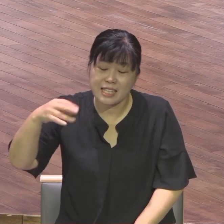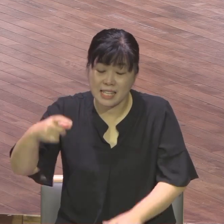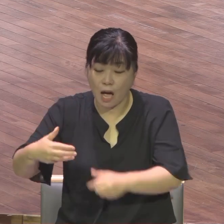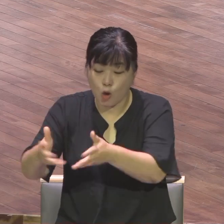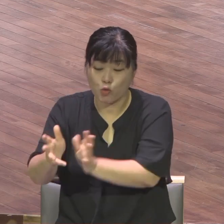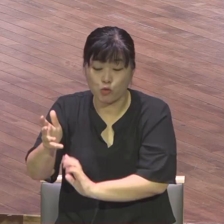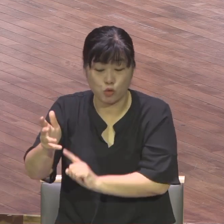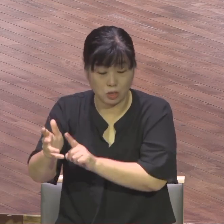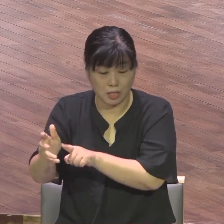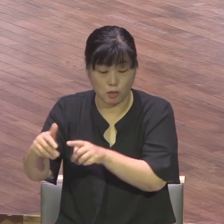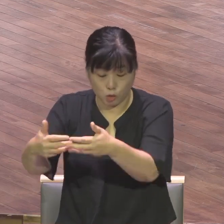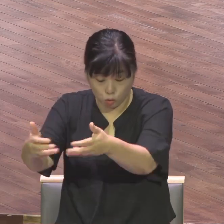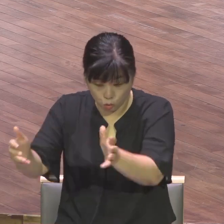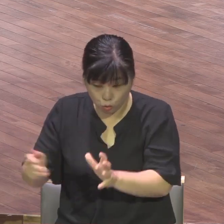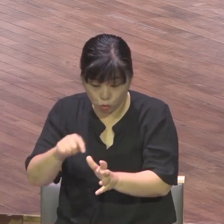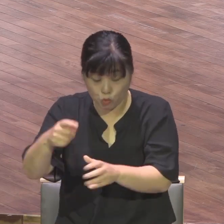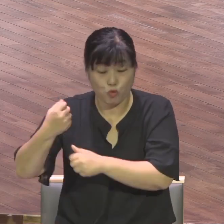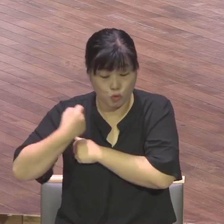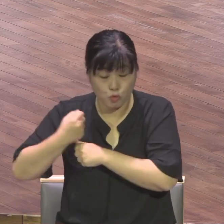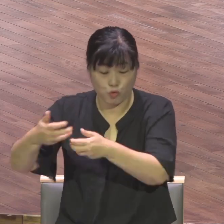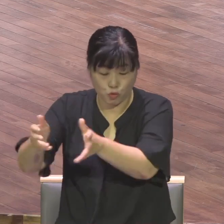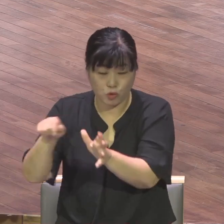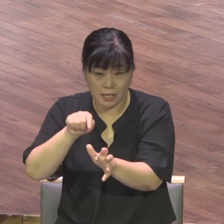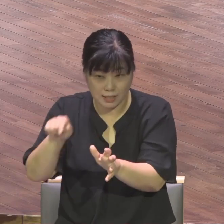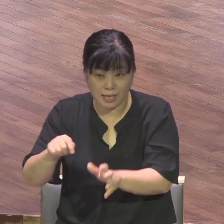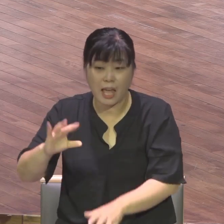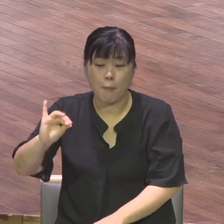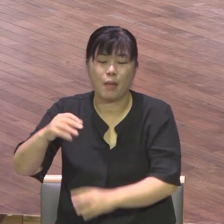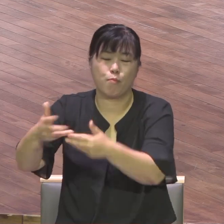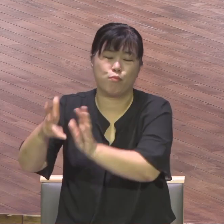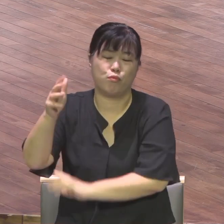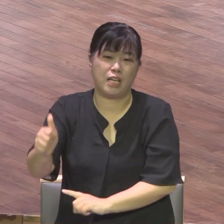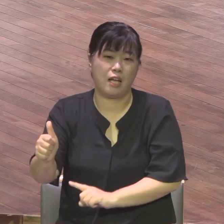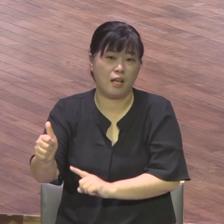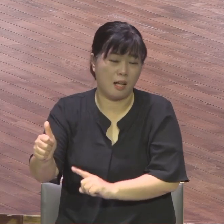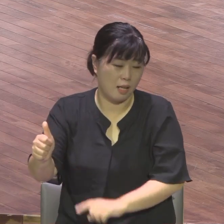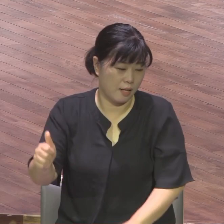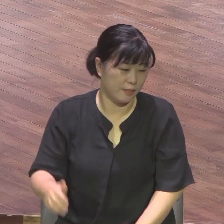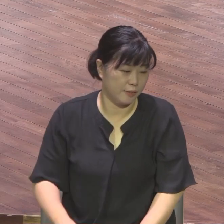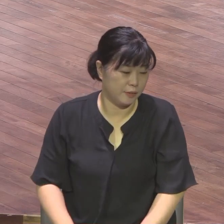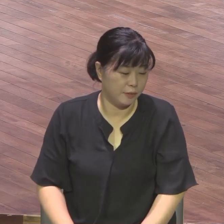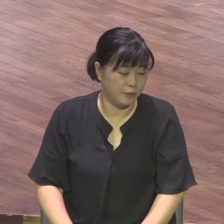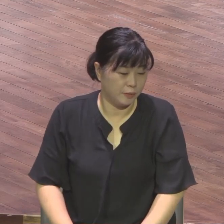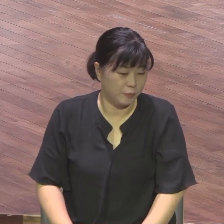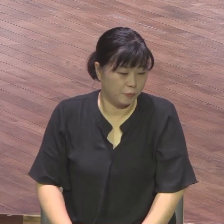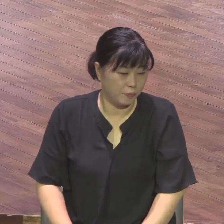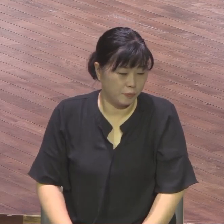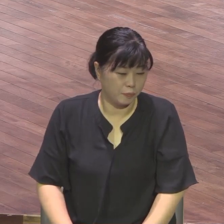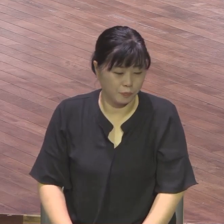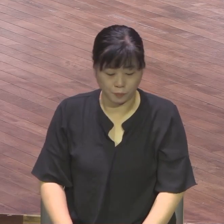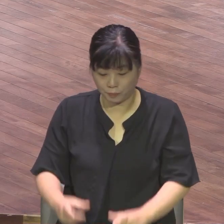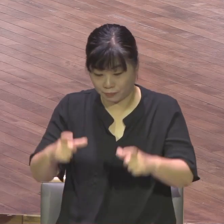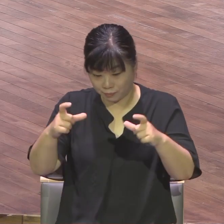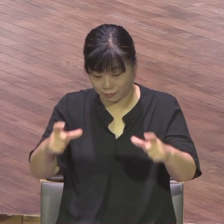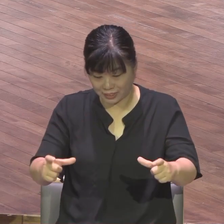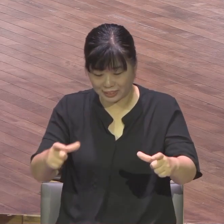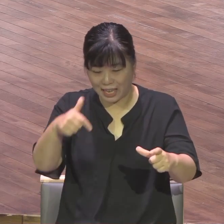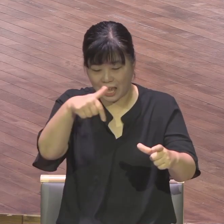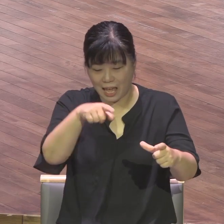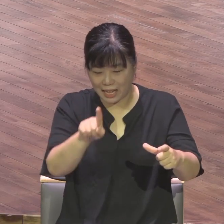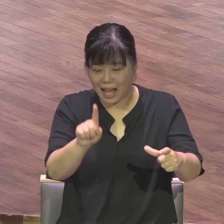가이사라는요, 당시에 로마 총독부가 있었던 유대 이스라엘의 행정